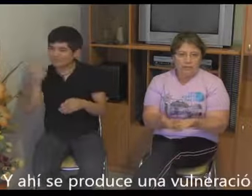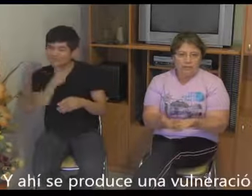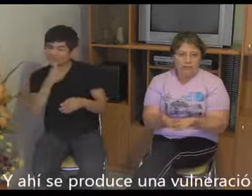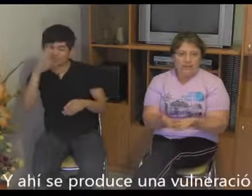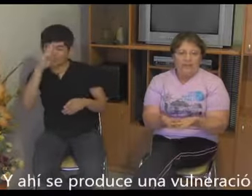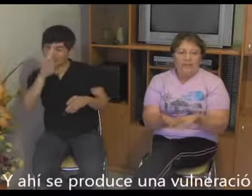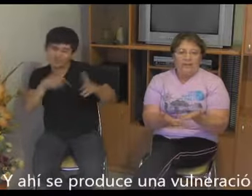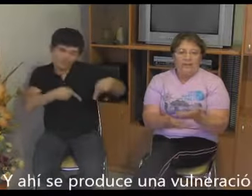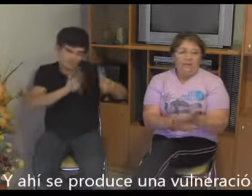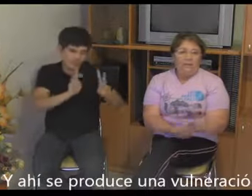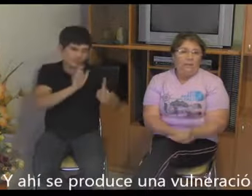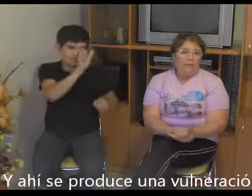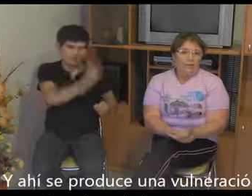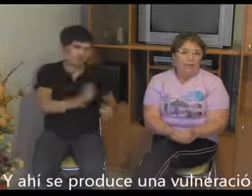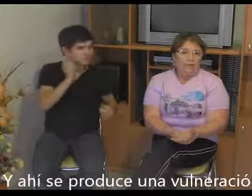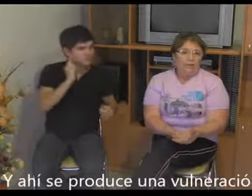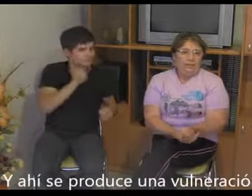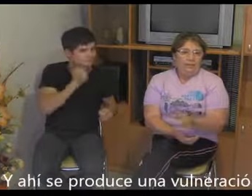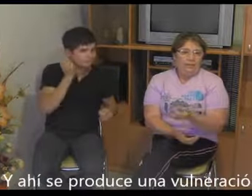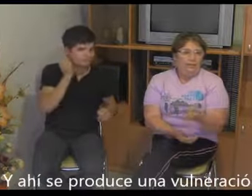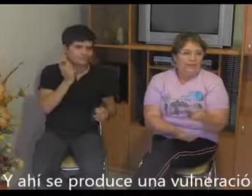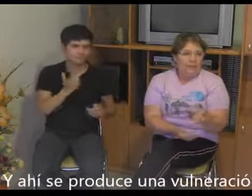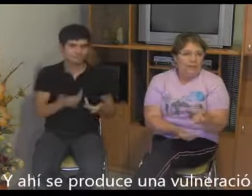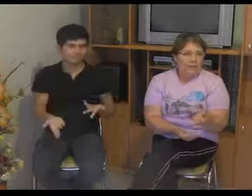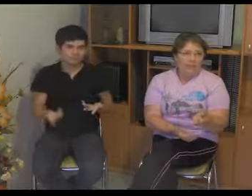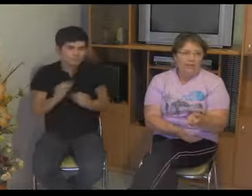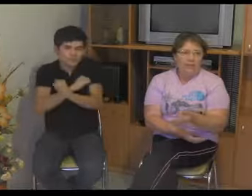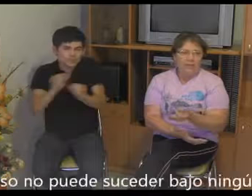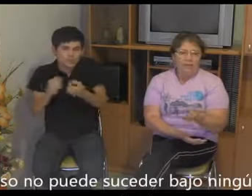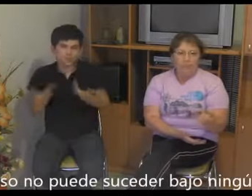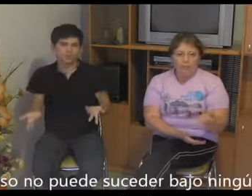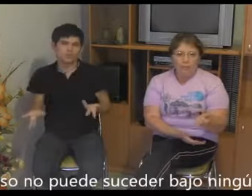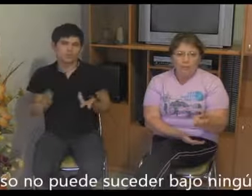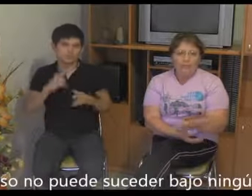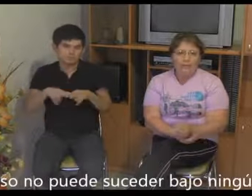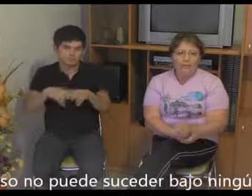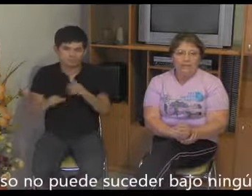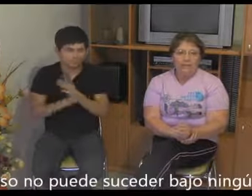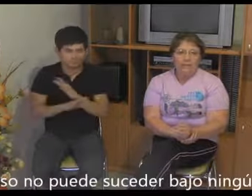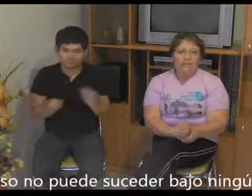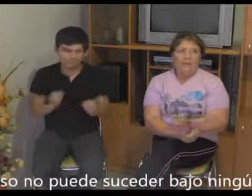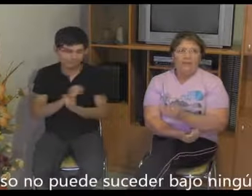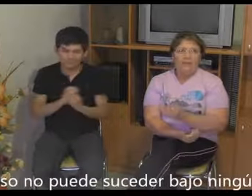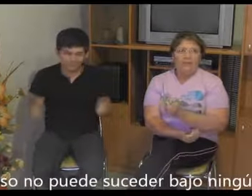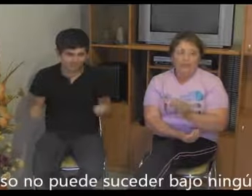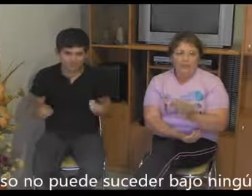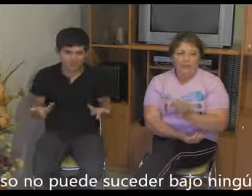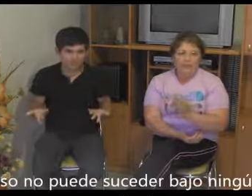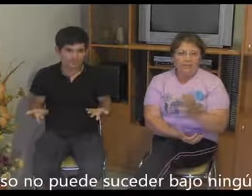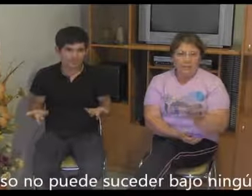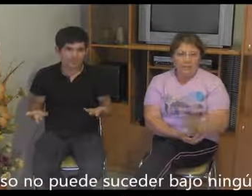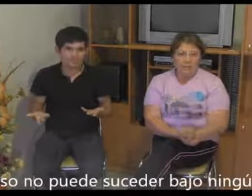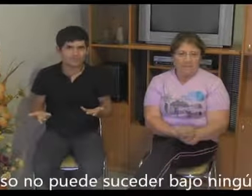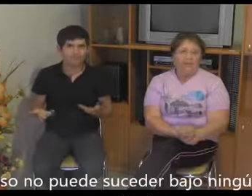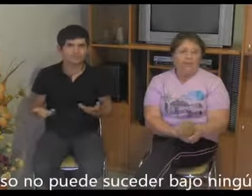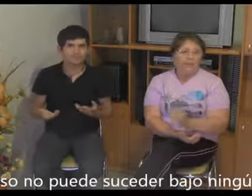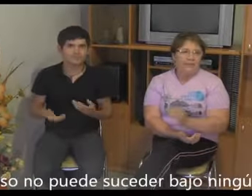sorda. Y por lo tanto, y eso no puede suceder, bajo ningún punto de vista, eso no puede suceder, porque se